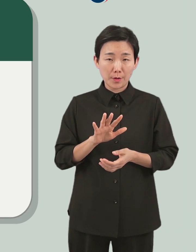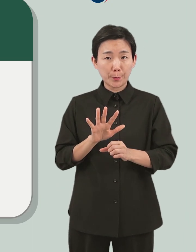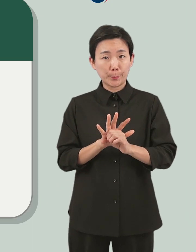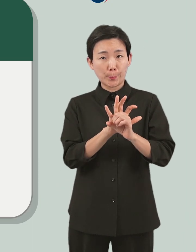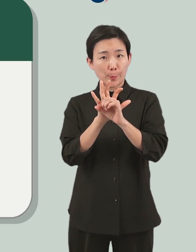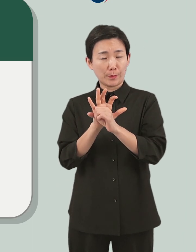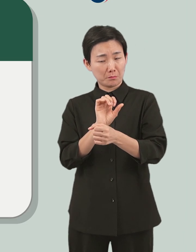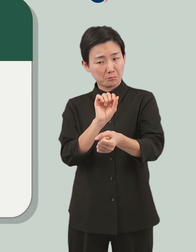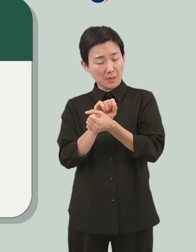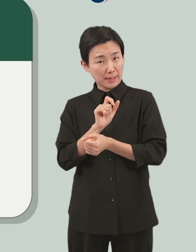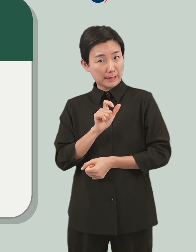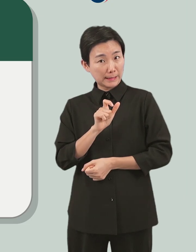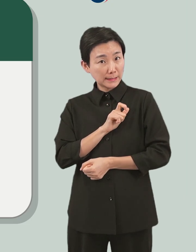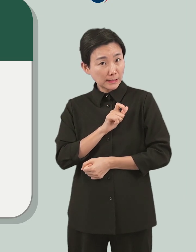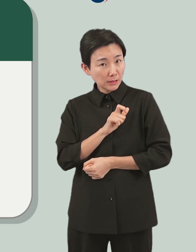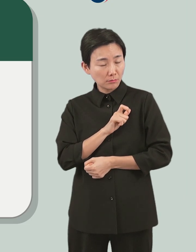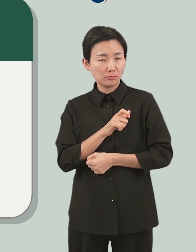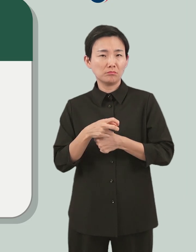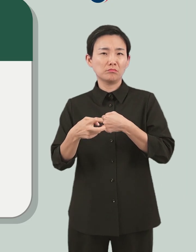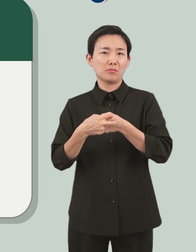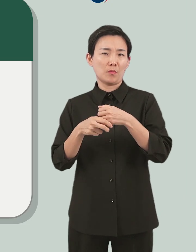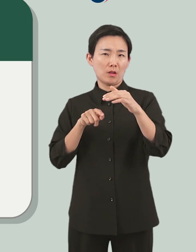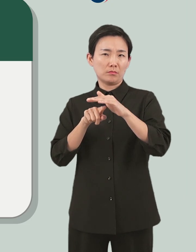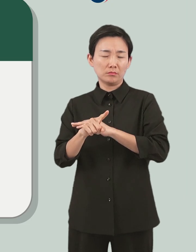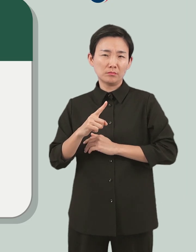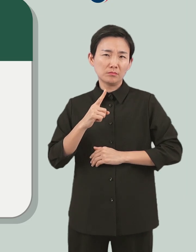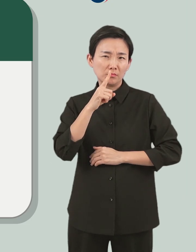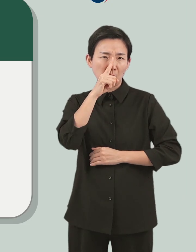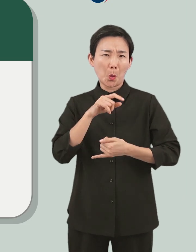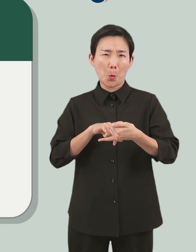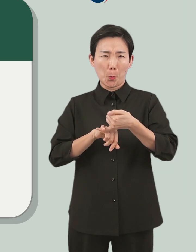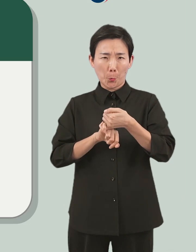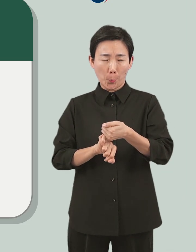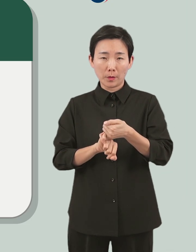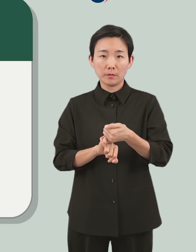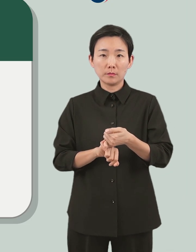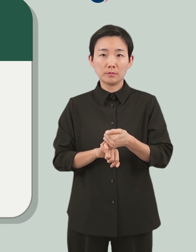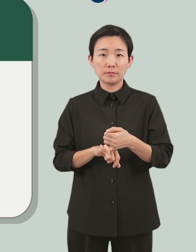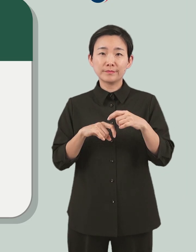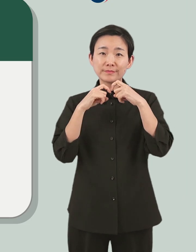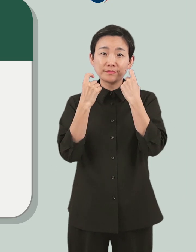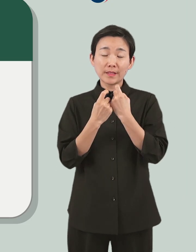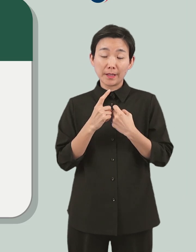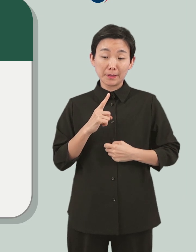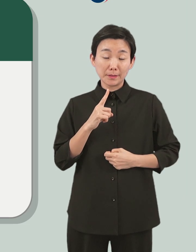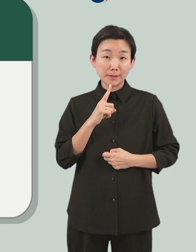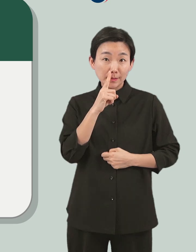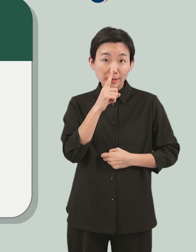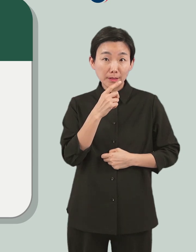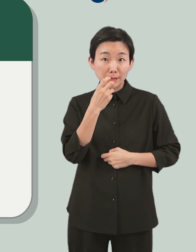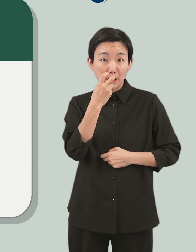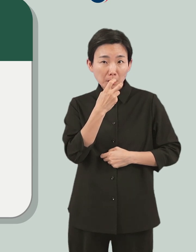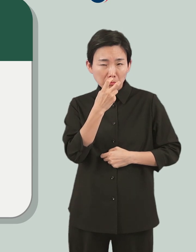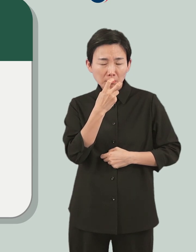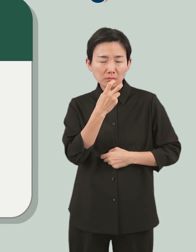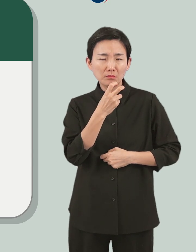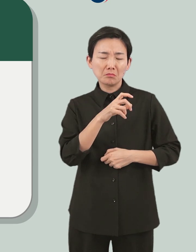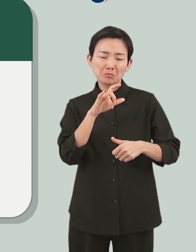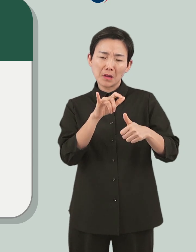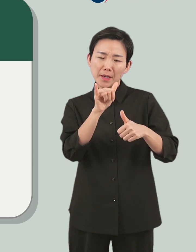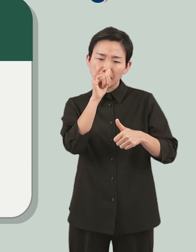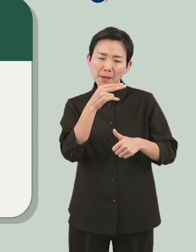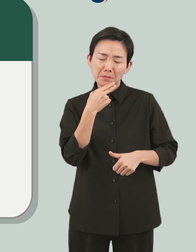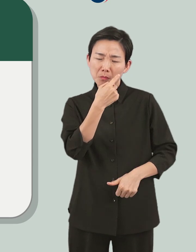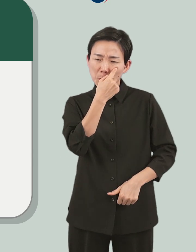감염 증상이 있거나 감염이 의심되면 반드시 PCR 검사를 우선적으로 시행해야 하며 본 자가검사는